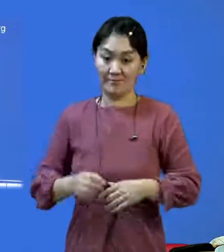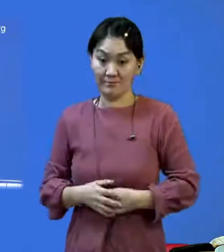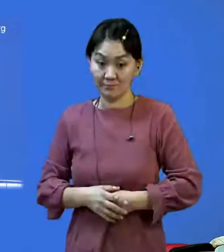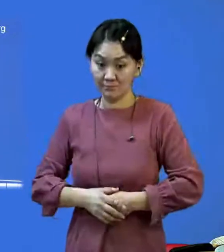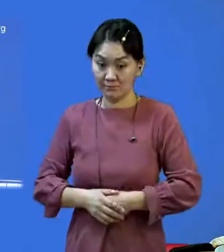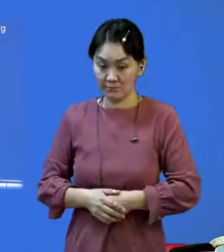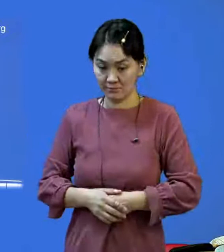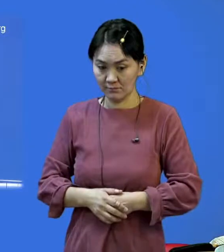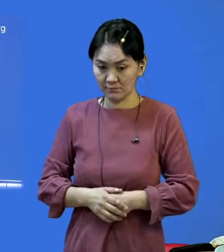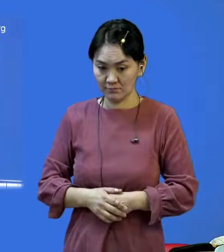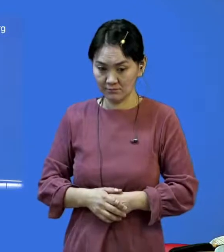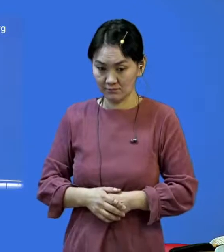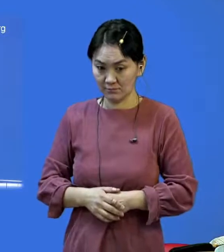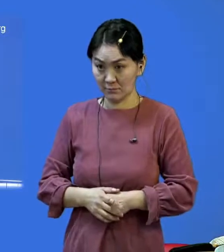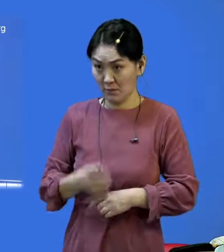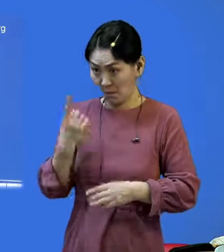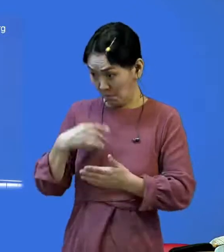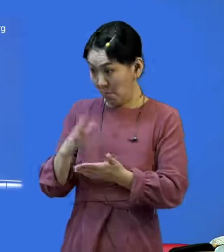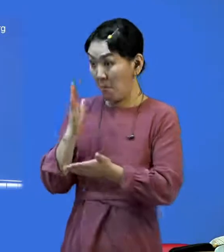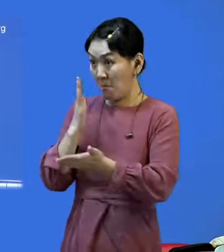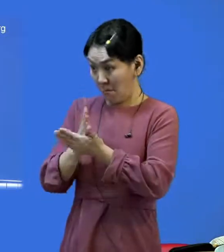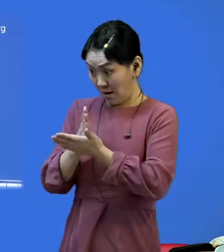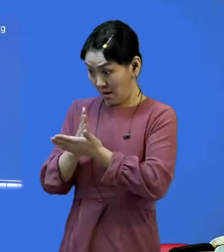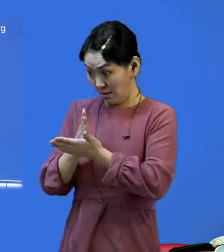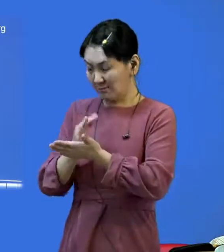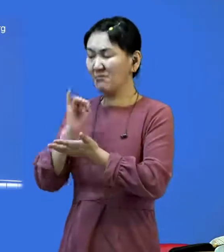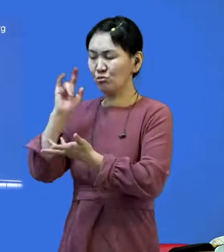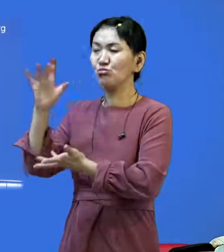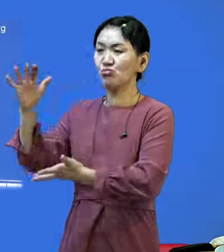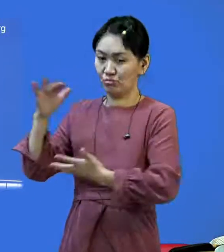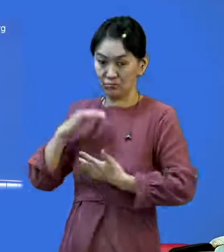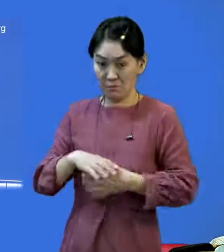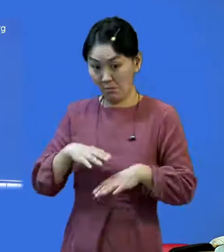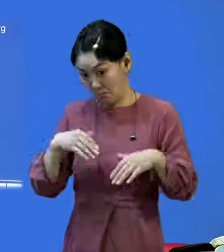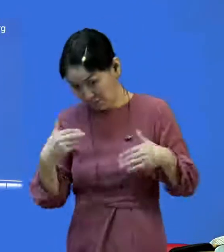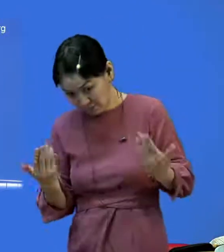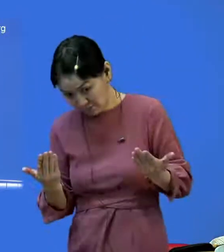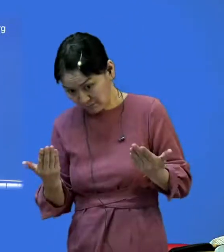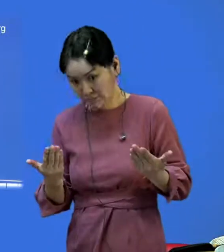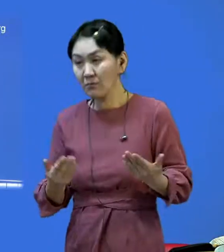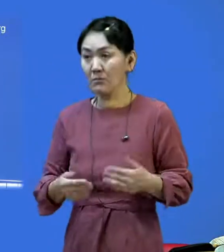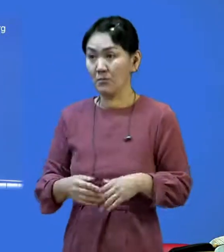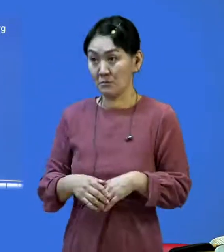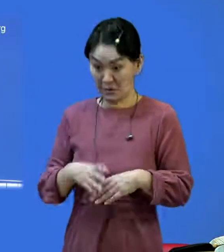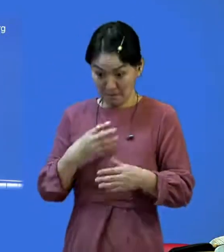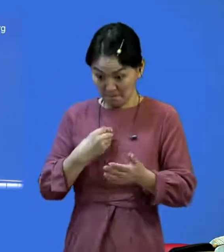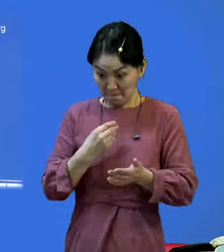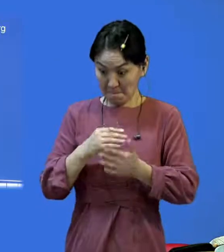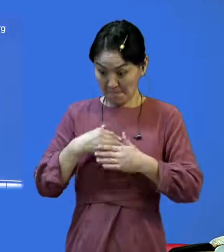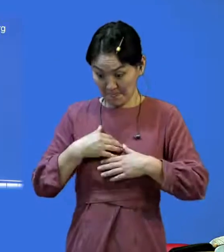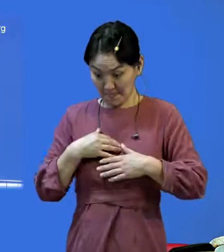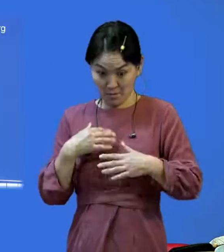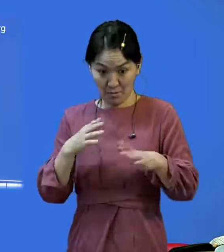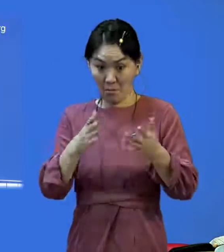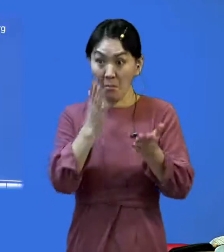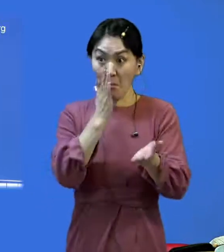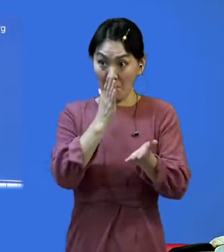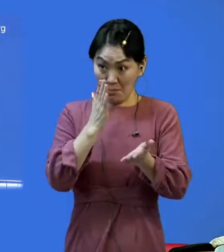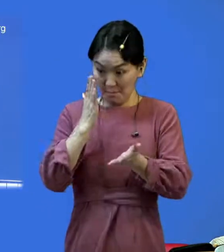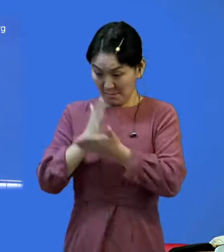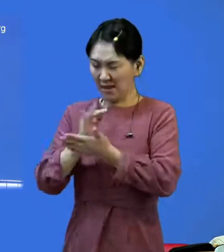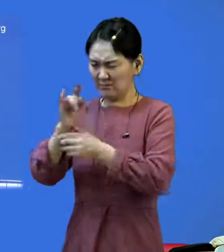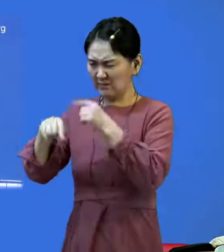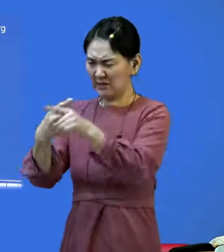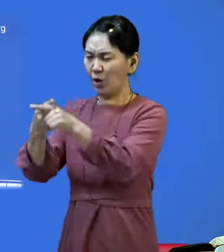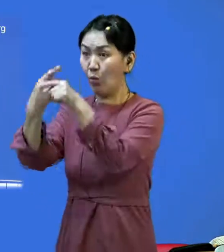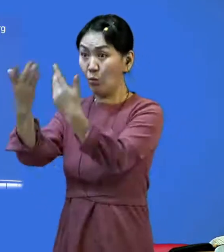Тийм учраас байгаа нь ихээр өгөгдөөд байхгүй нь байгаа нь хүртэл түүнээс авагдана гэж байна. Яагаад байгаад нь илүү өгөөд байгаа